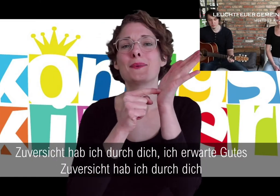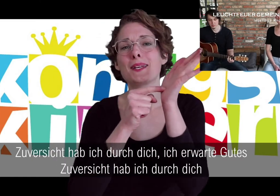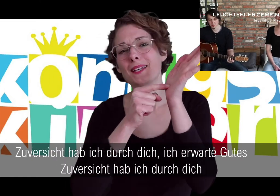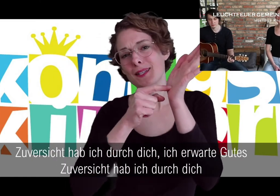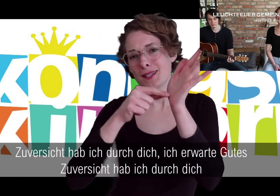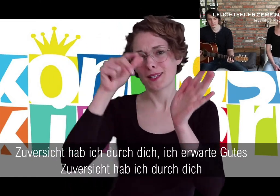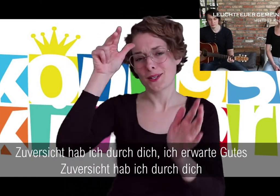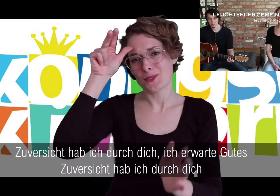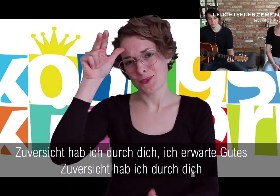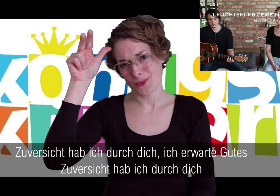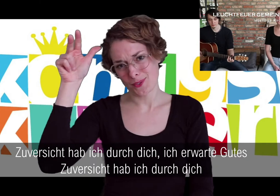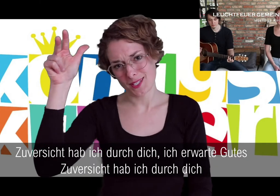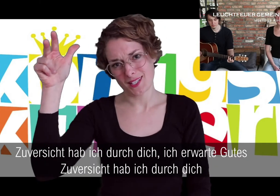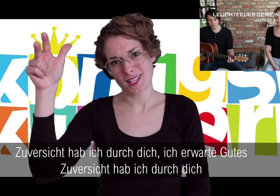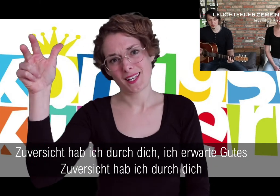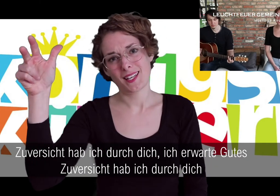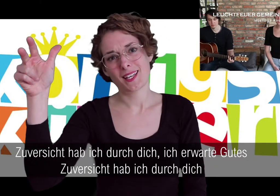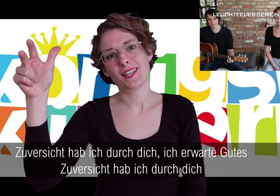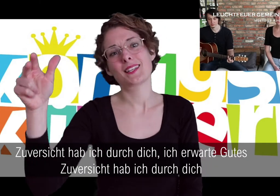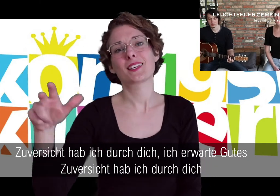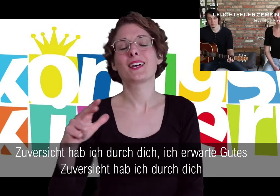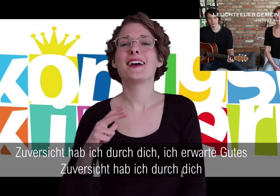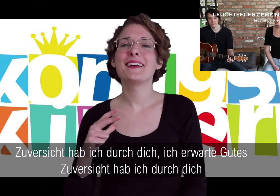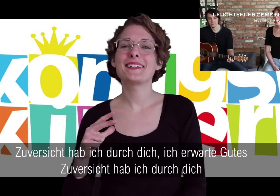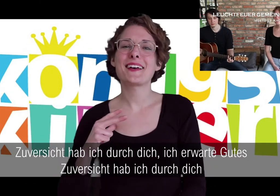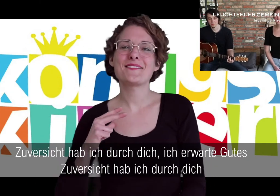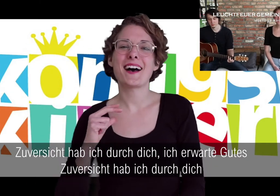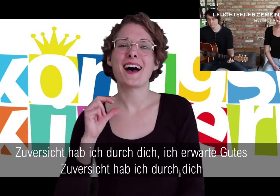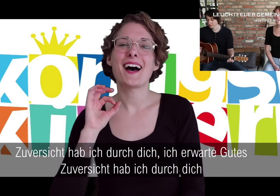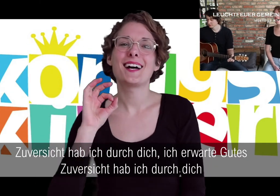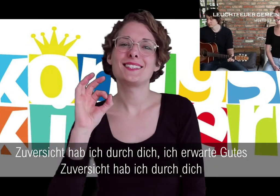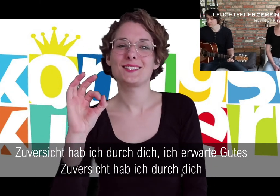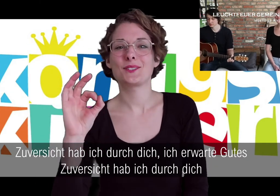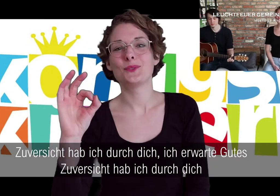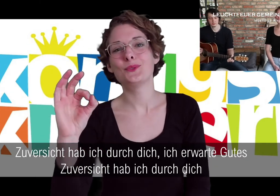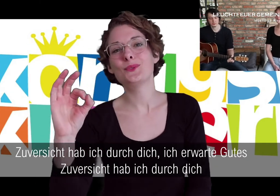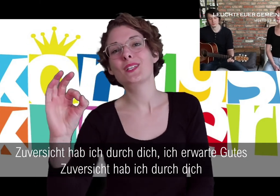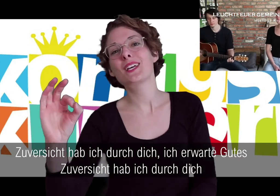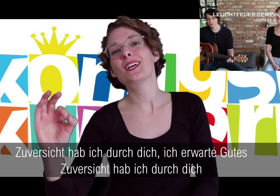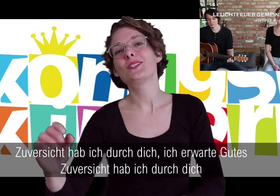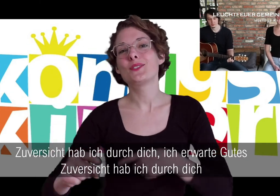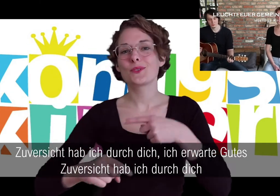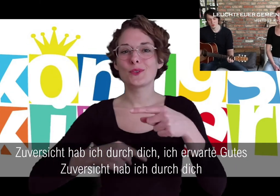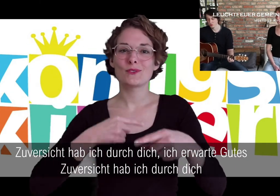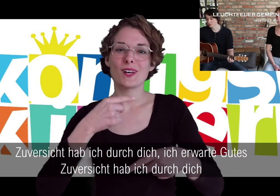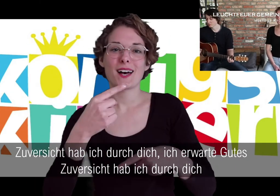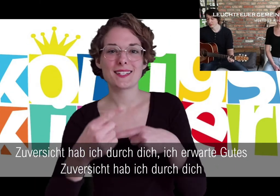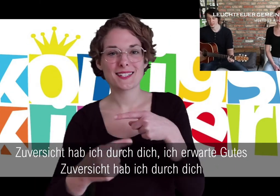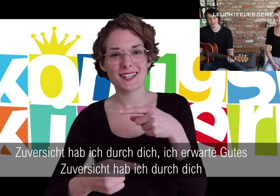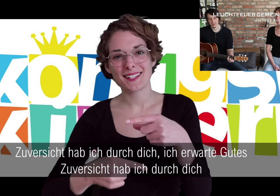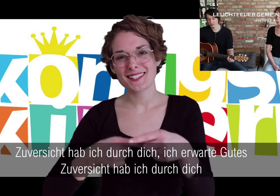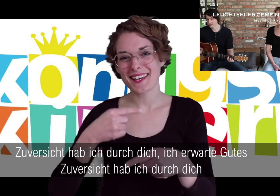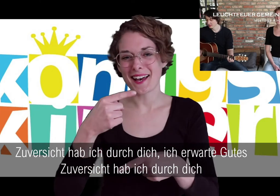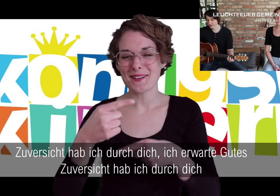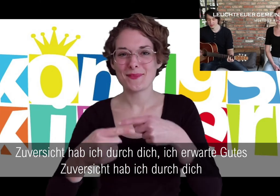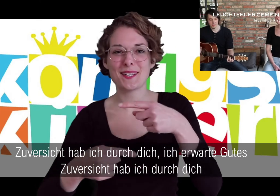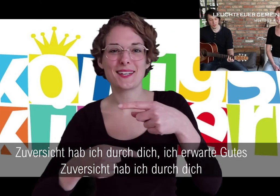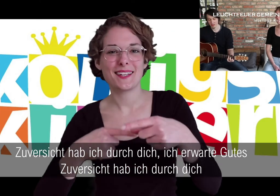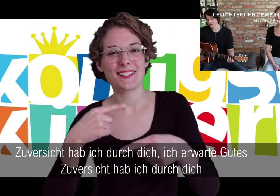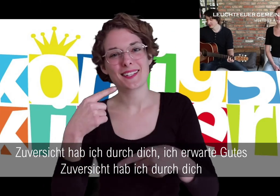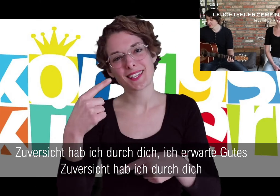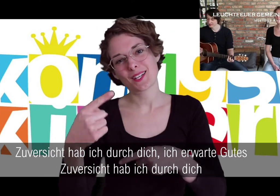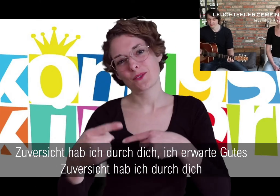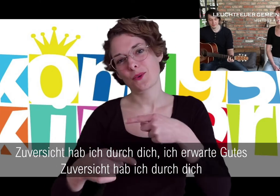Zuversicht hab ich durch dich, ich erwarte Gutes. Zuversicht